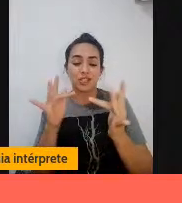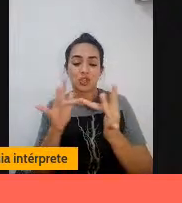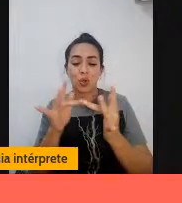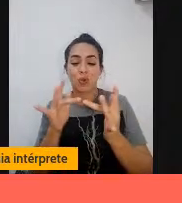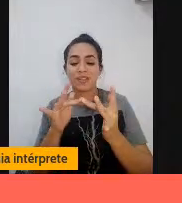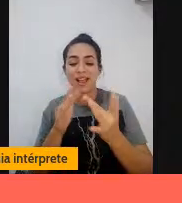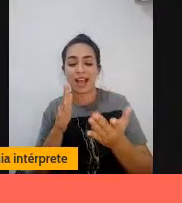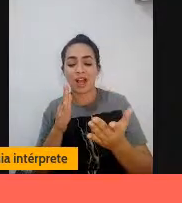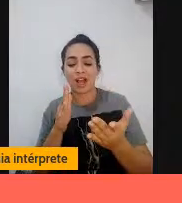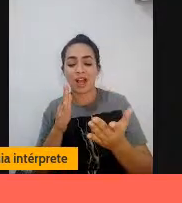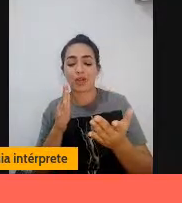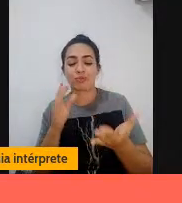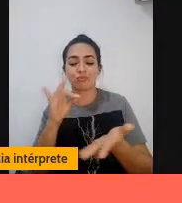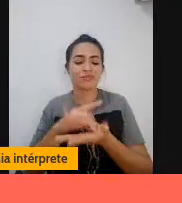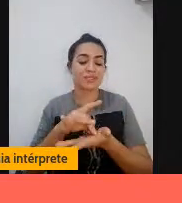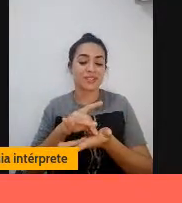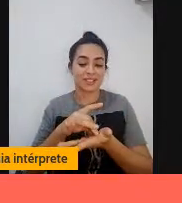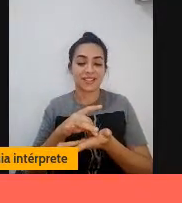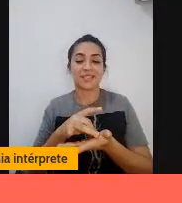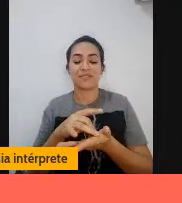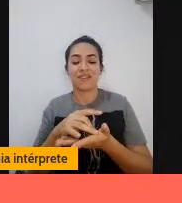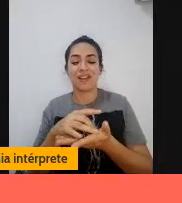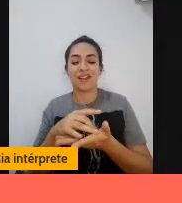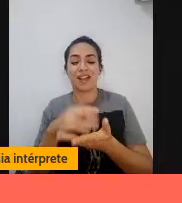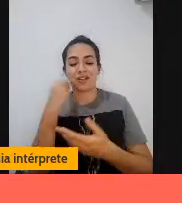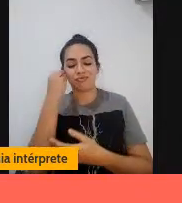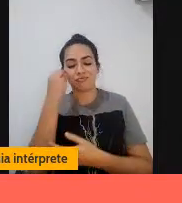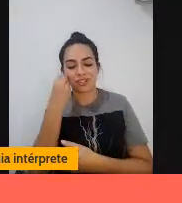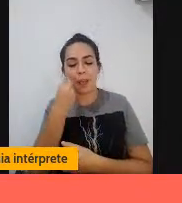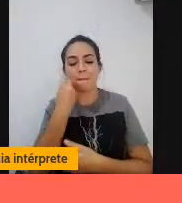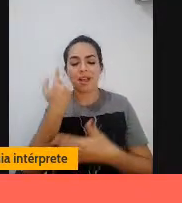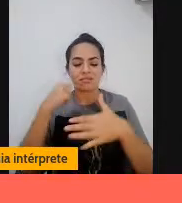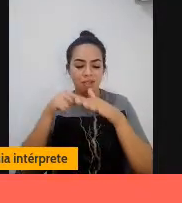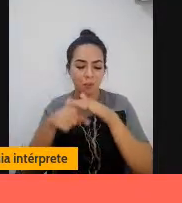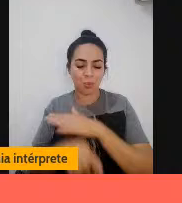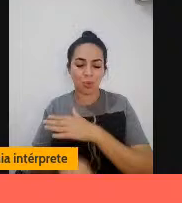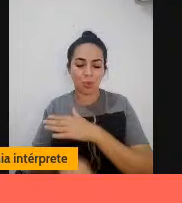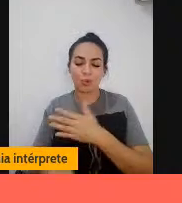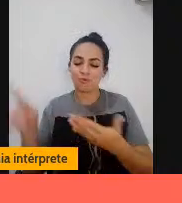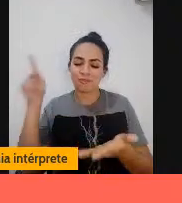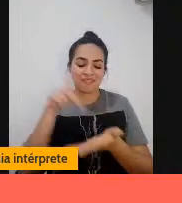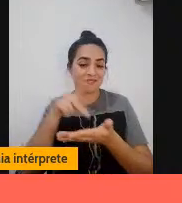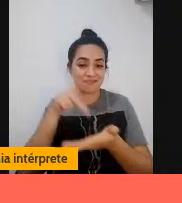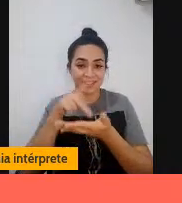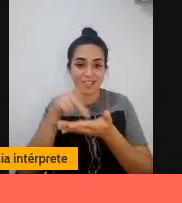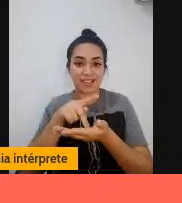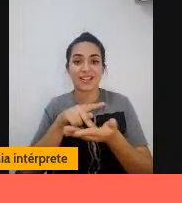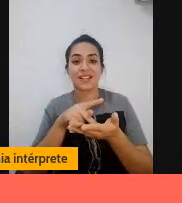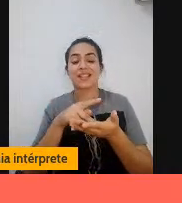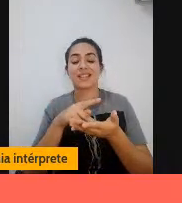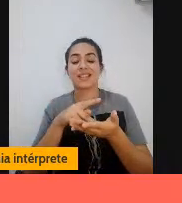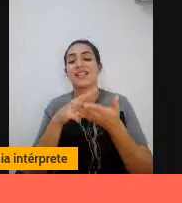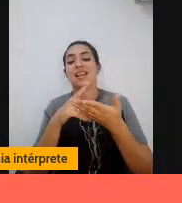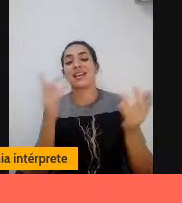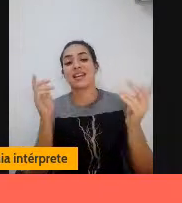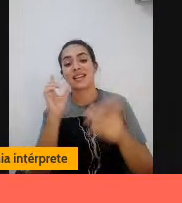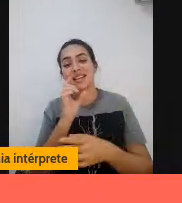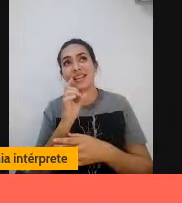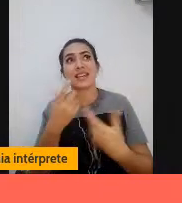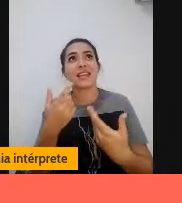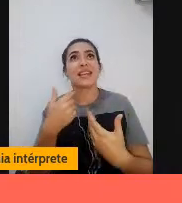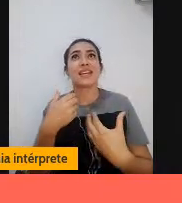né, essa experiência verdadeira que nos faz cada vez mais